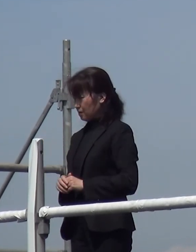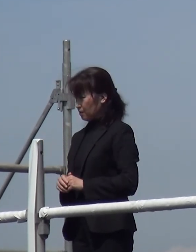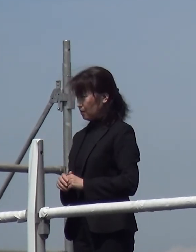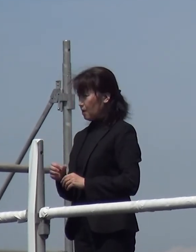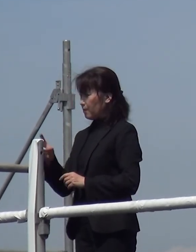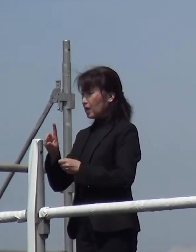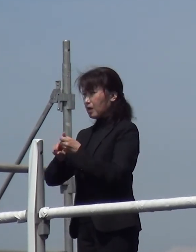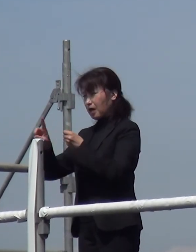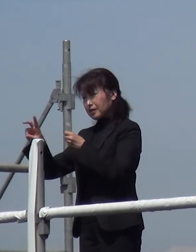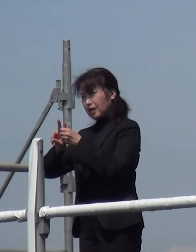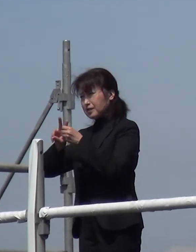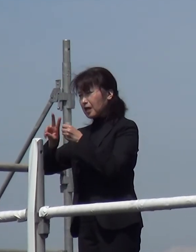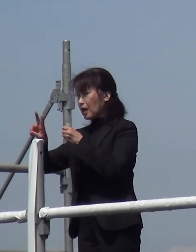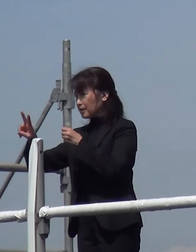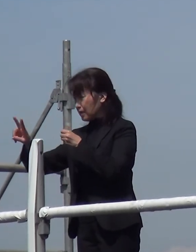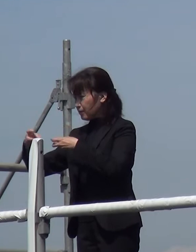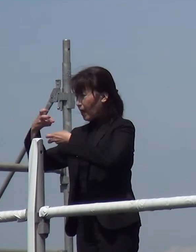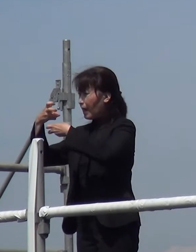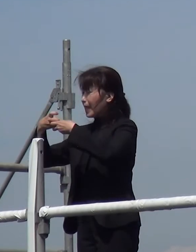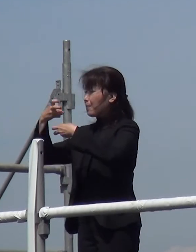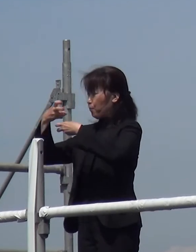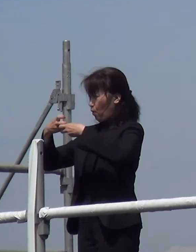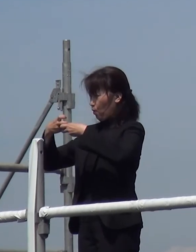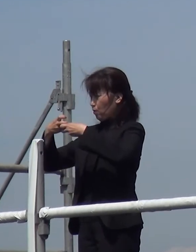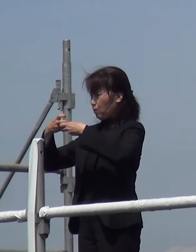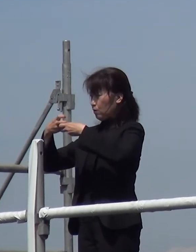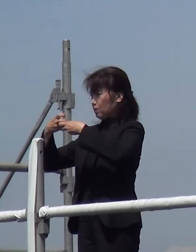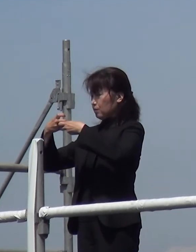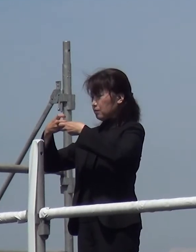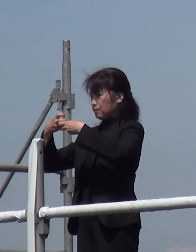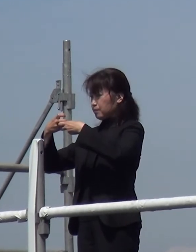るいは再来年には憲法が